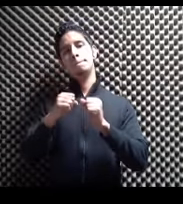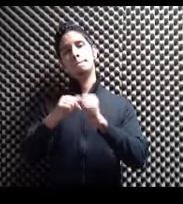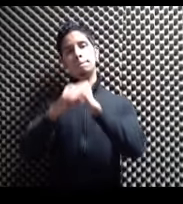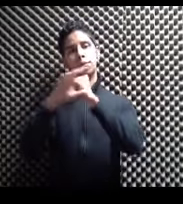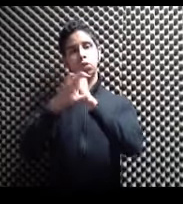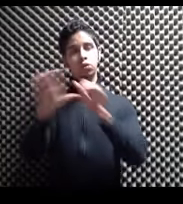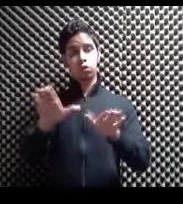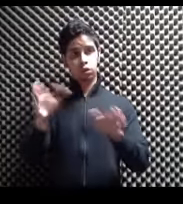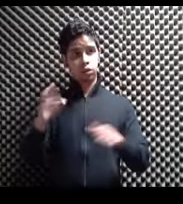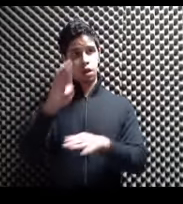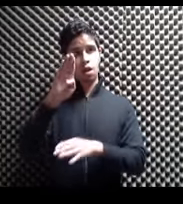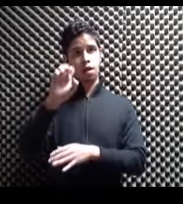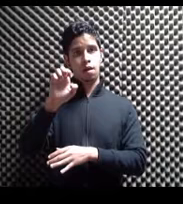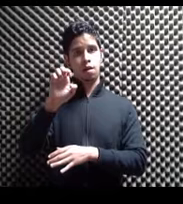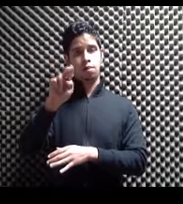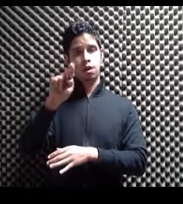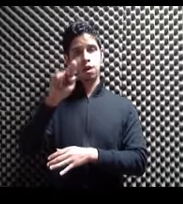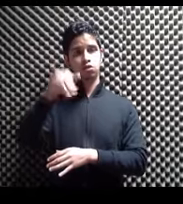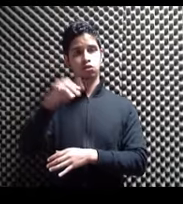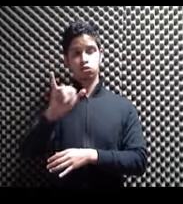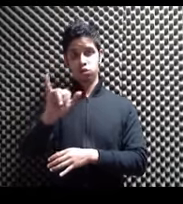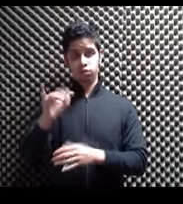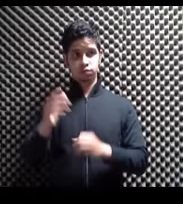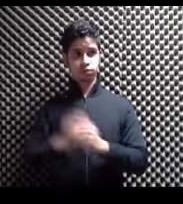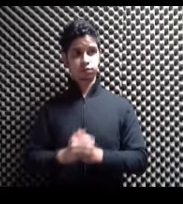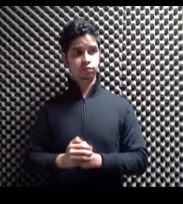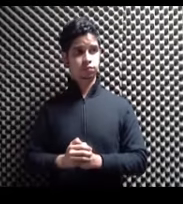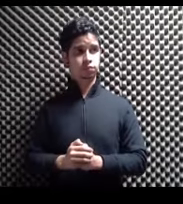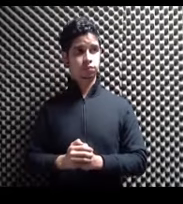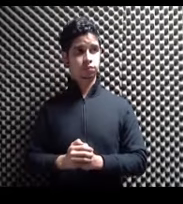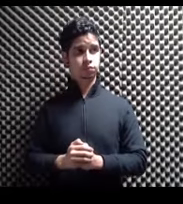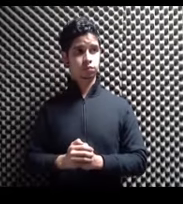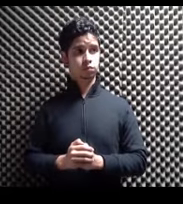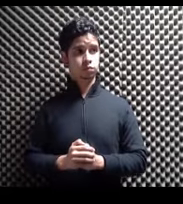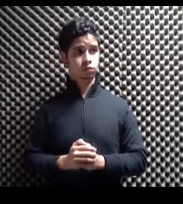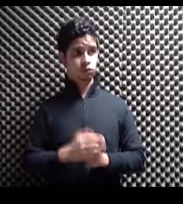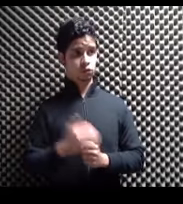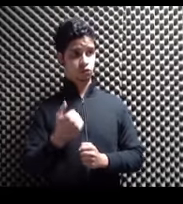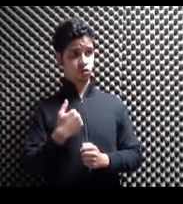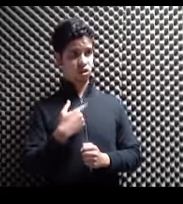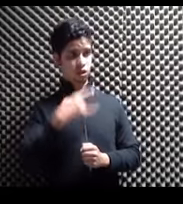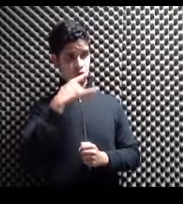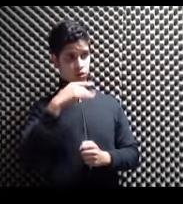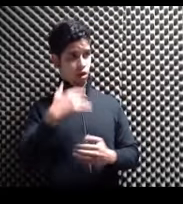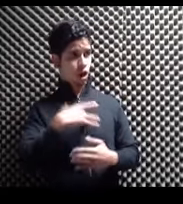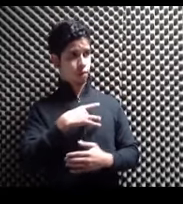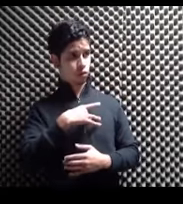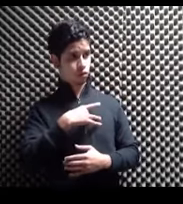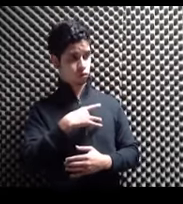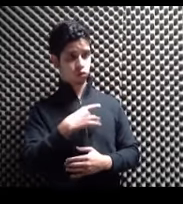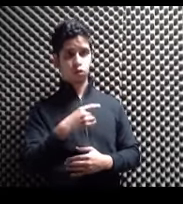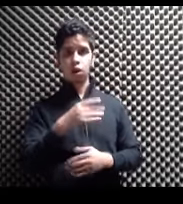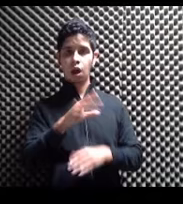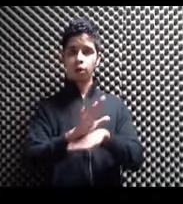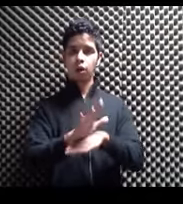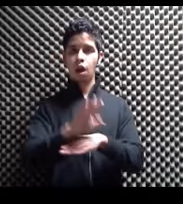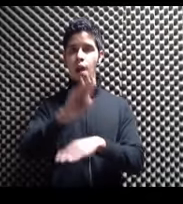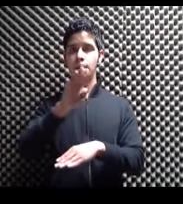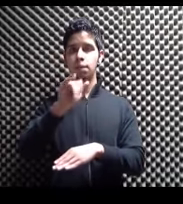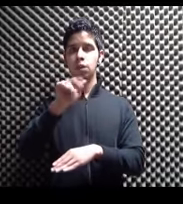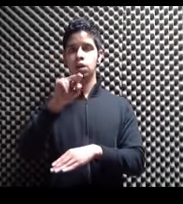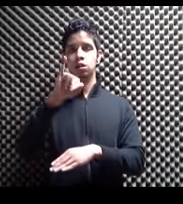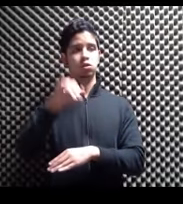Ya, no, y sabes que yo de niño me encantó esa película a mí. Ese y la de Herbie.